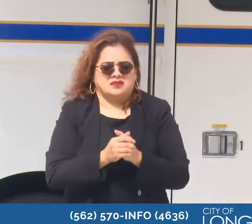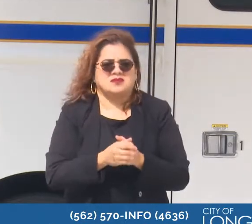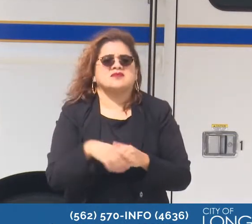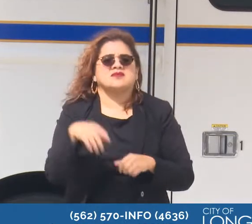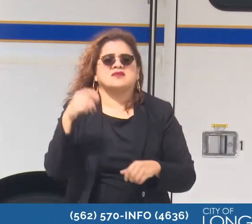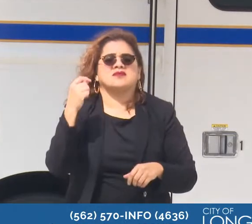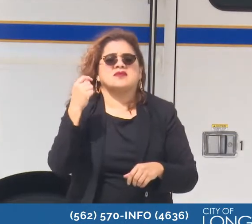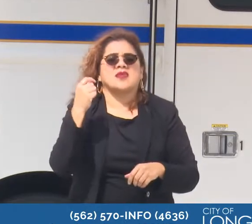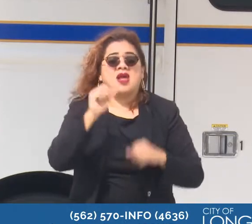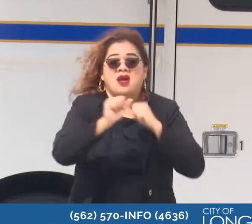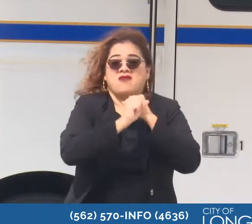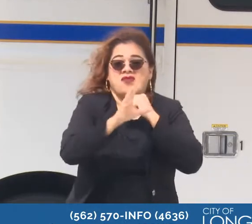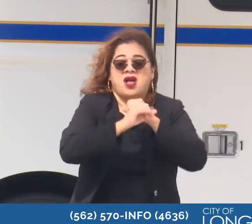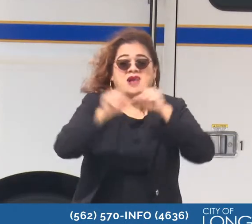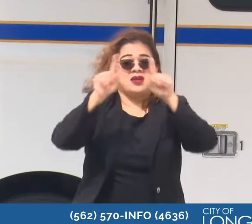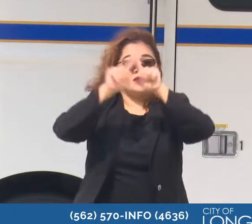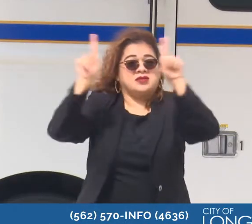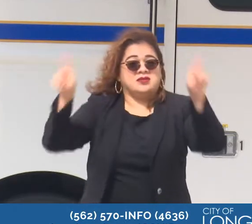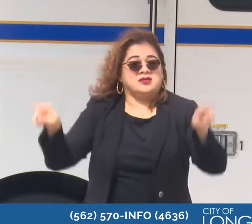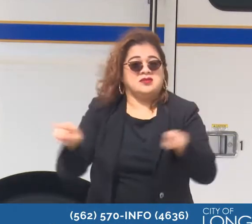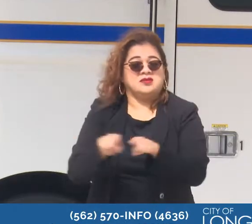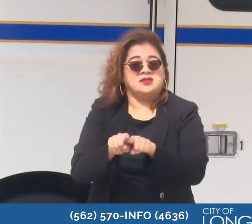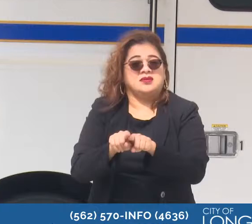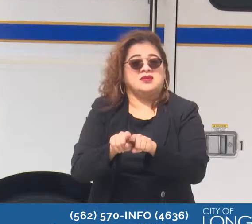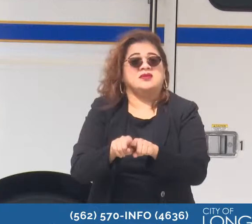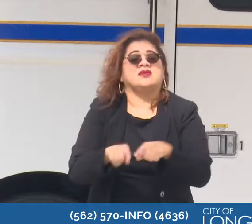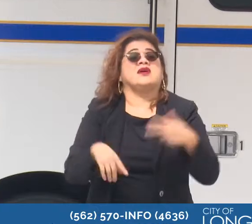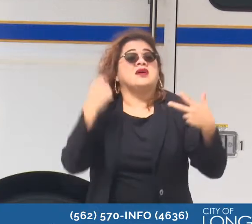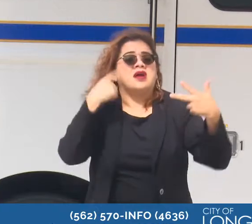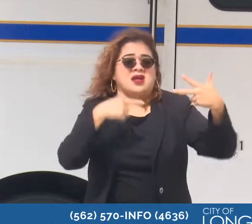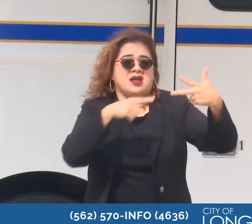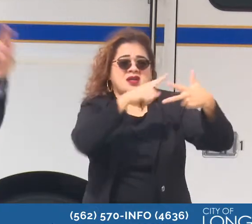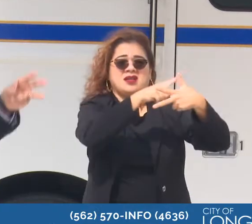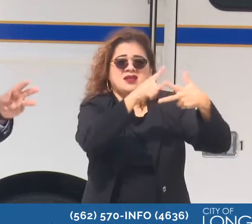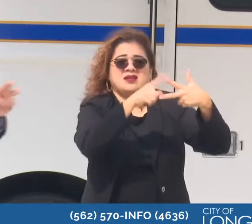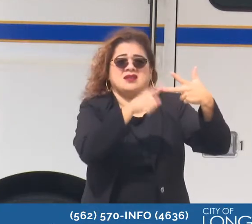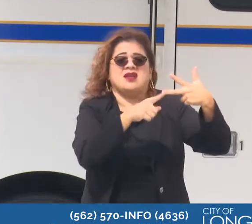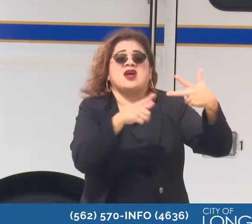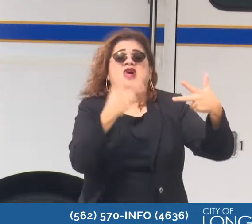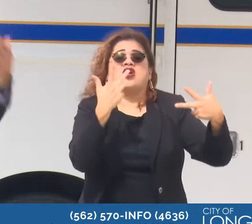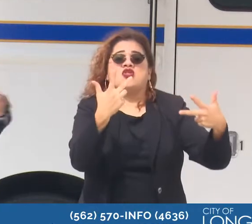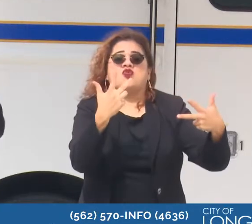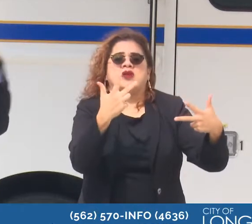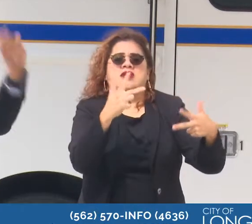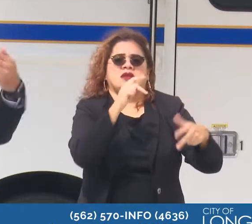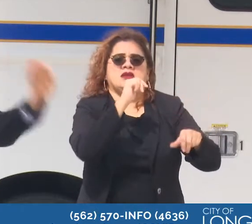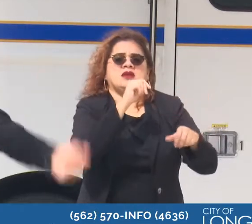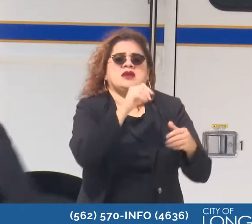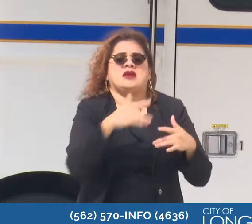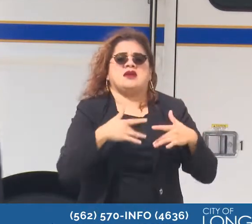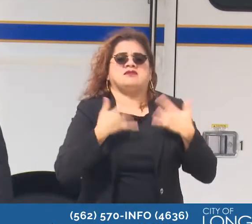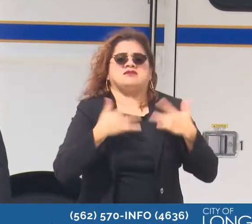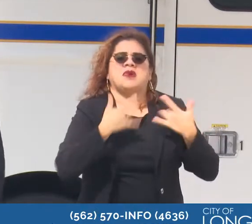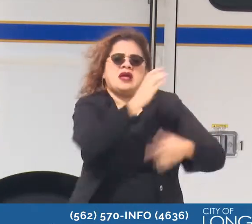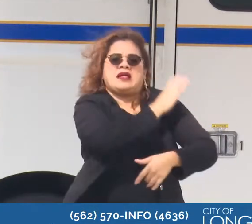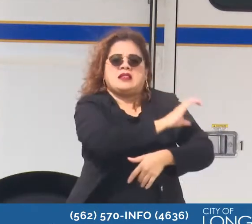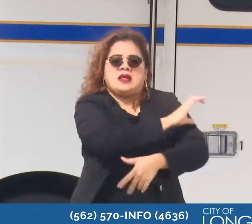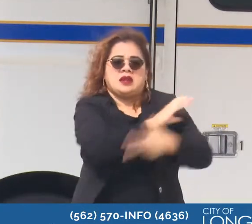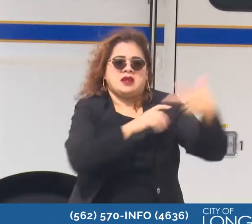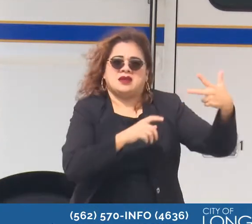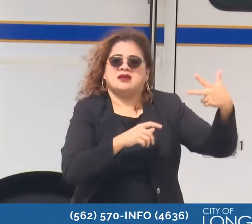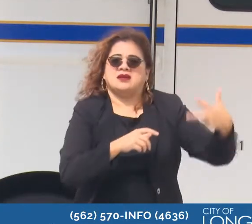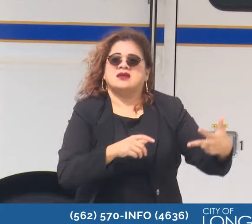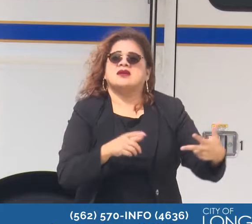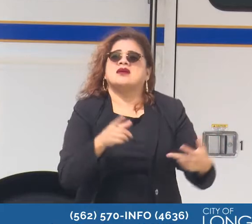días son. Tenemos flyers que tienen todas las primeras 3 clínicas que van a pasar esta semana, y van a haber más y más clínicas también.